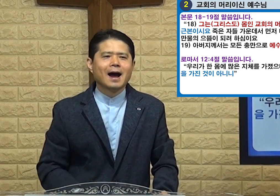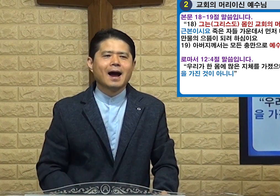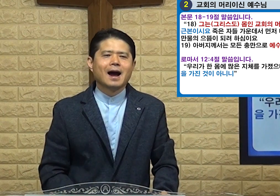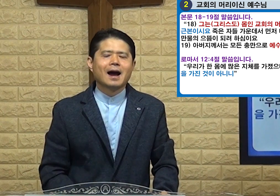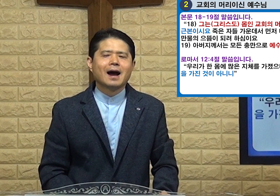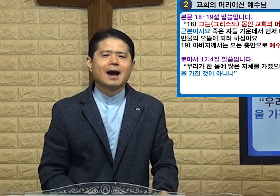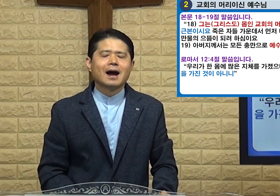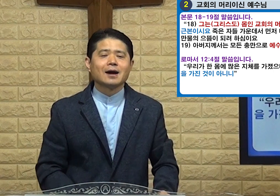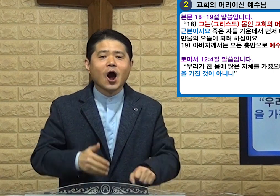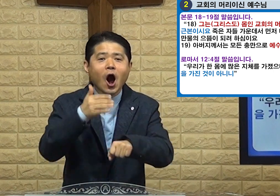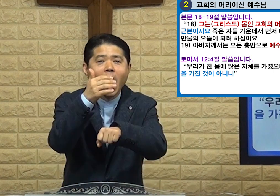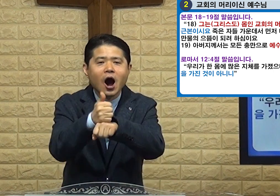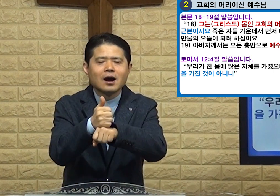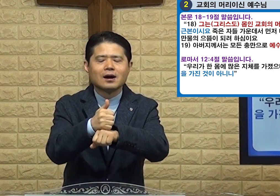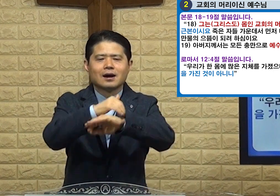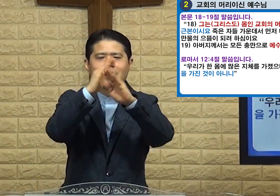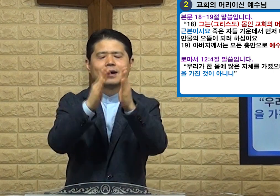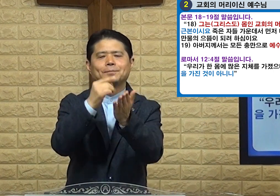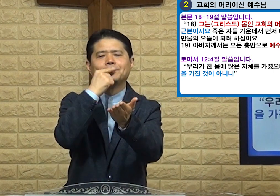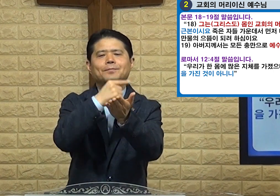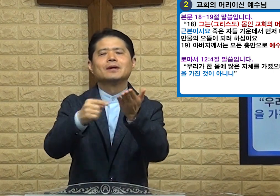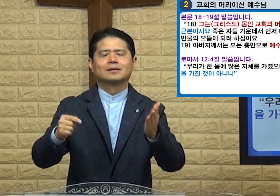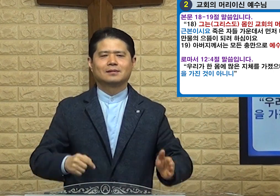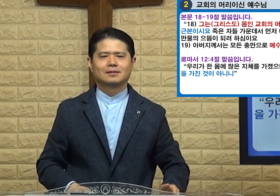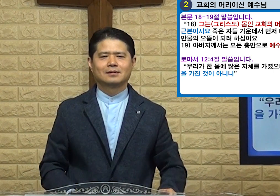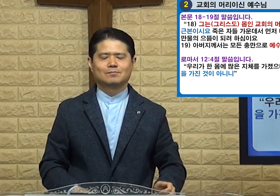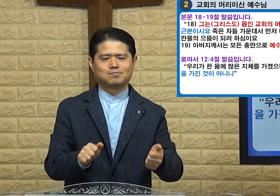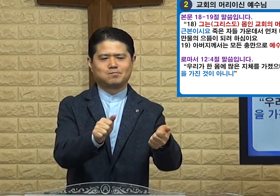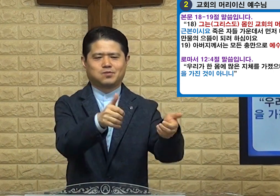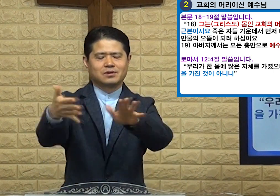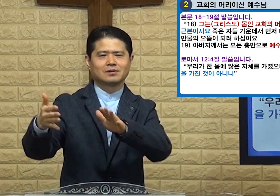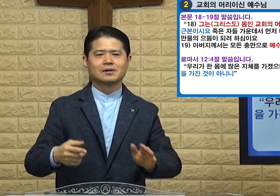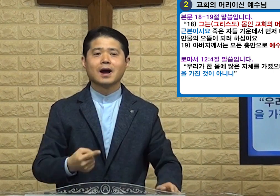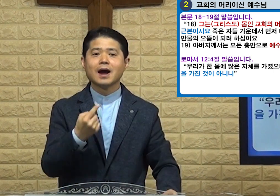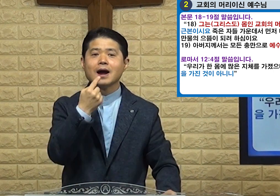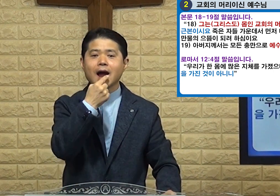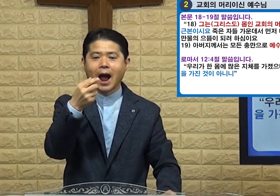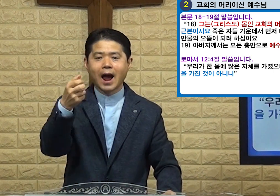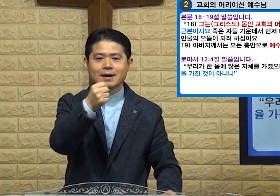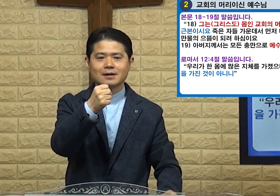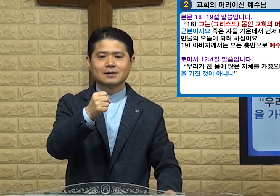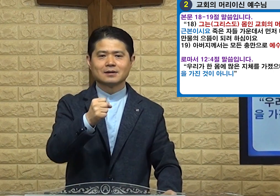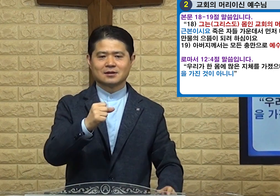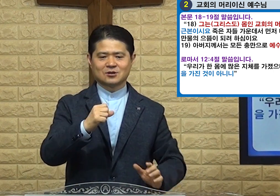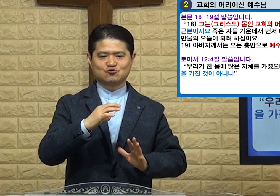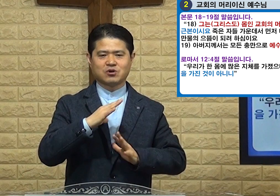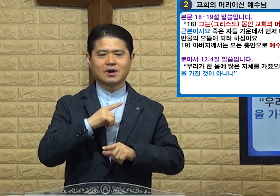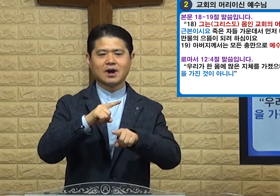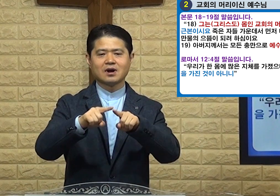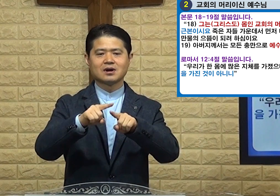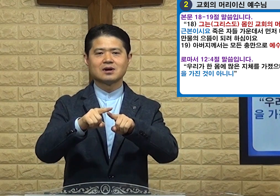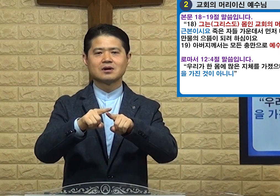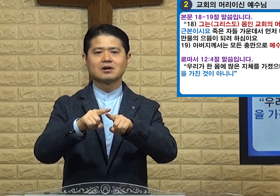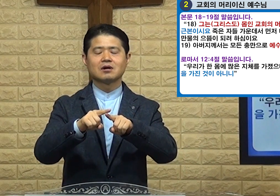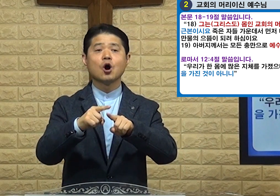행함으로써 계속해서 이 생활을 반복해서 결국 죄를 범하고 사람들이 죽고 또 이